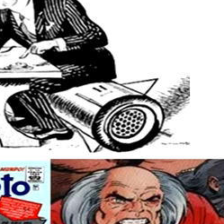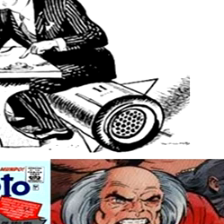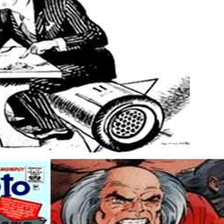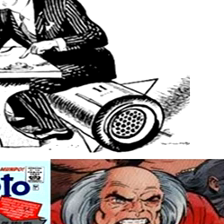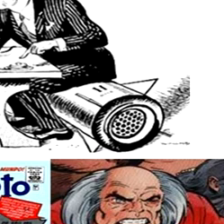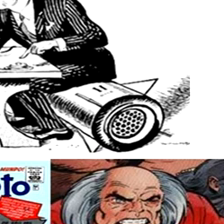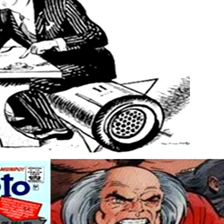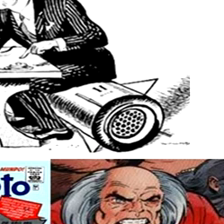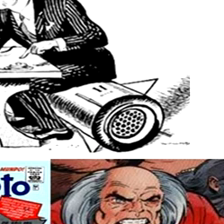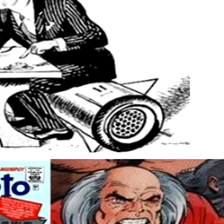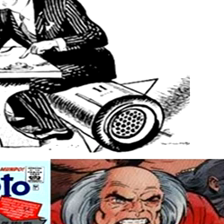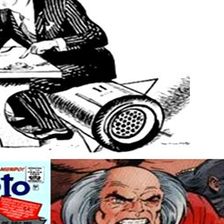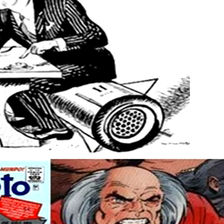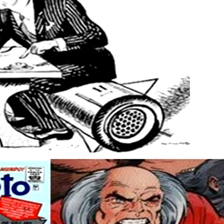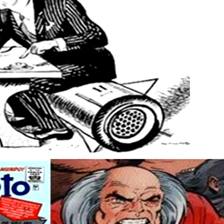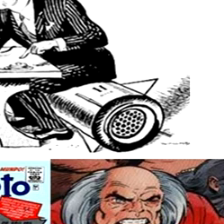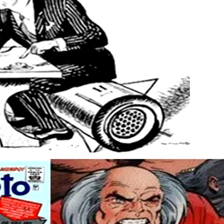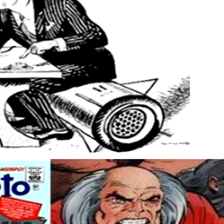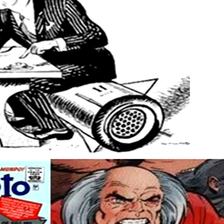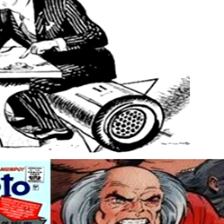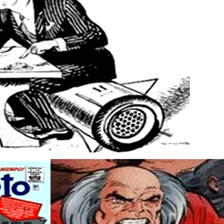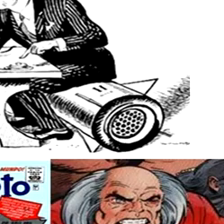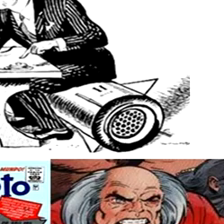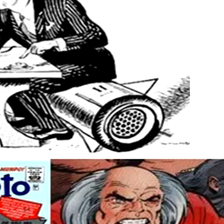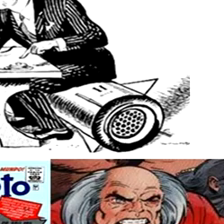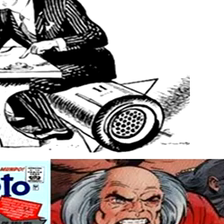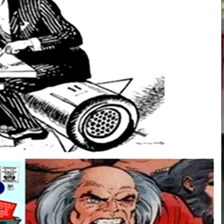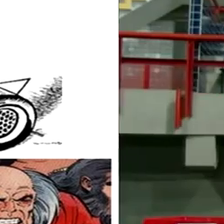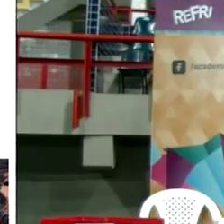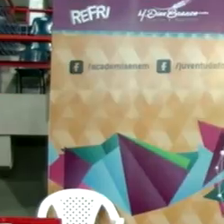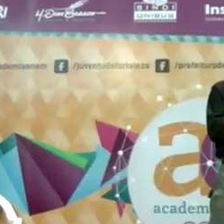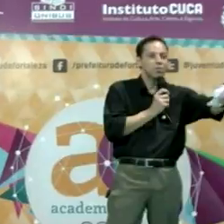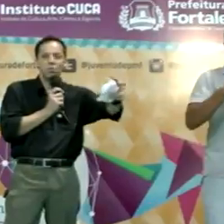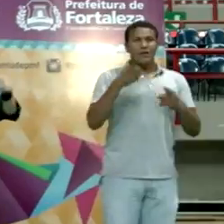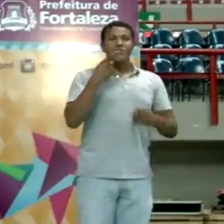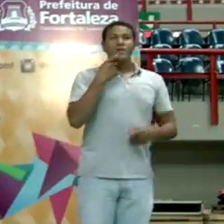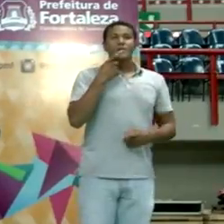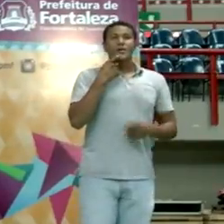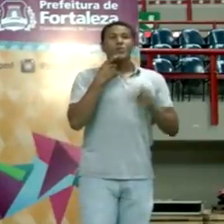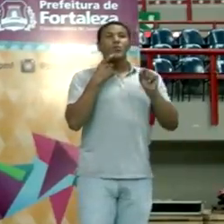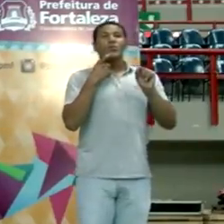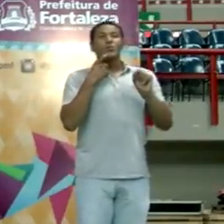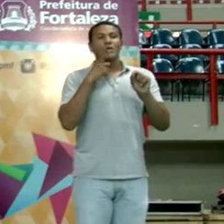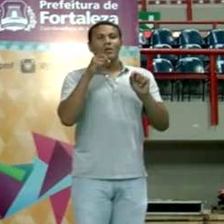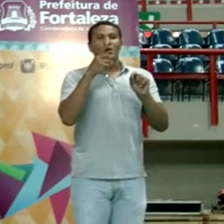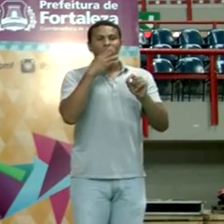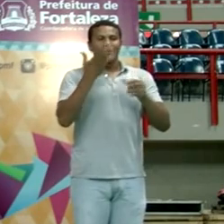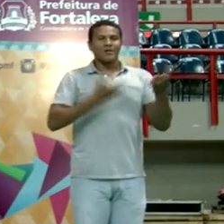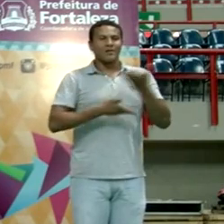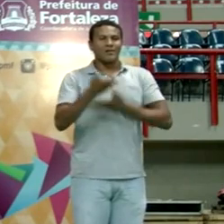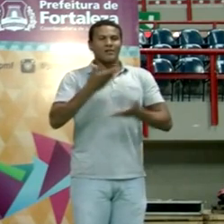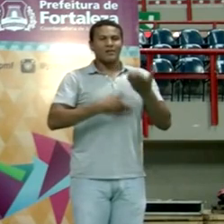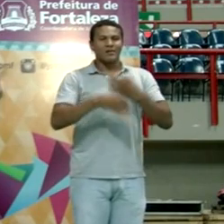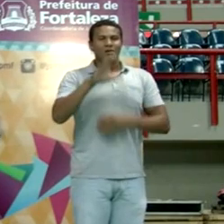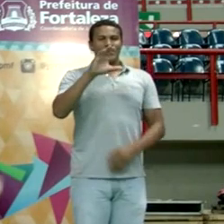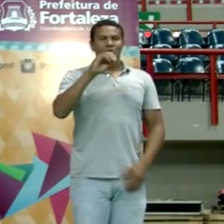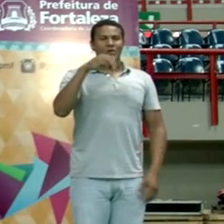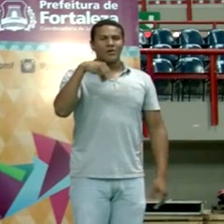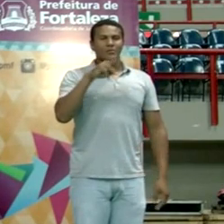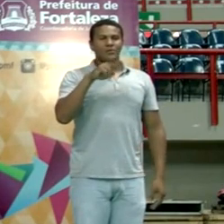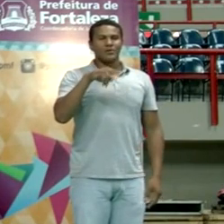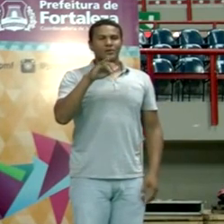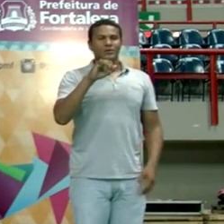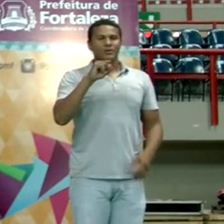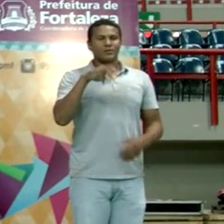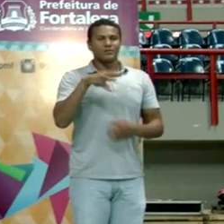dele é Fantasma Vermelho? Porque vermelho lembra o quê? Comunismo. Tem um povo que diz, né? A bandeira do Brasil é verde e